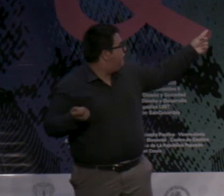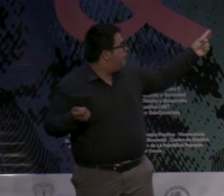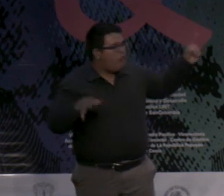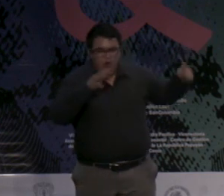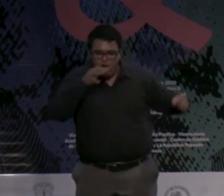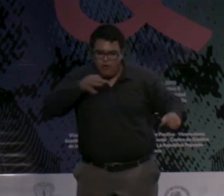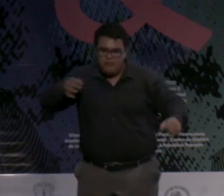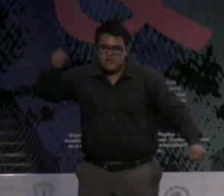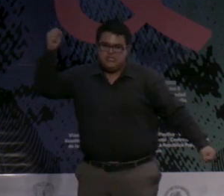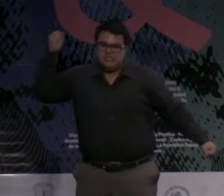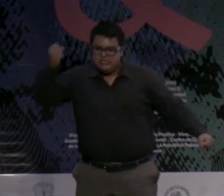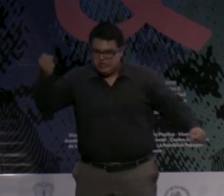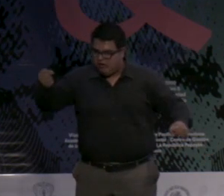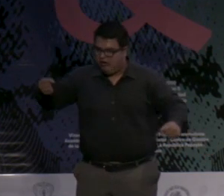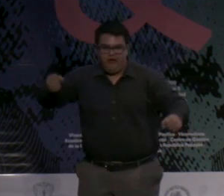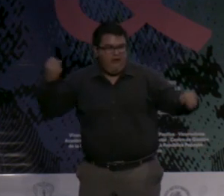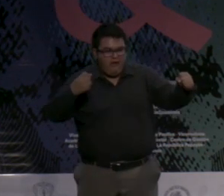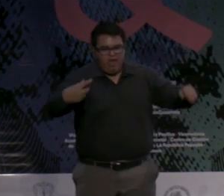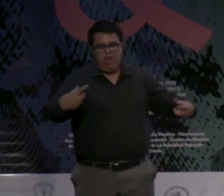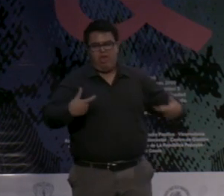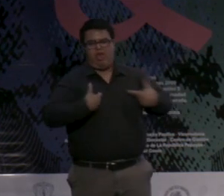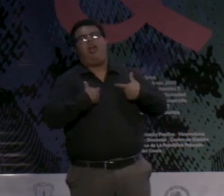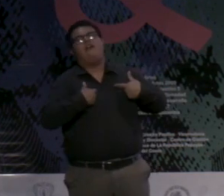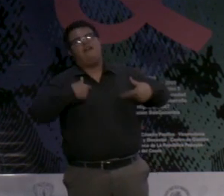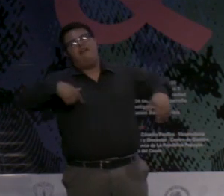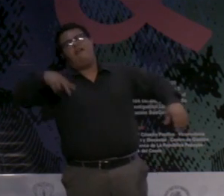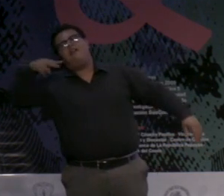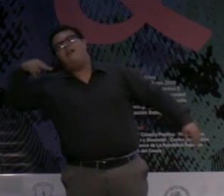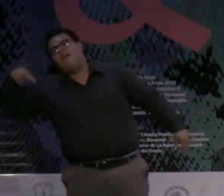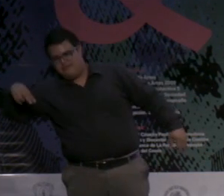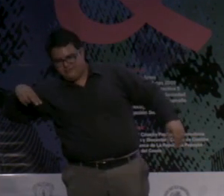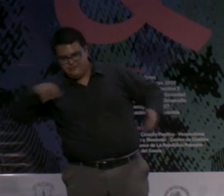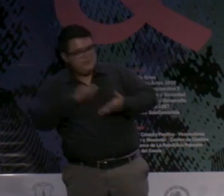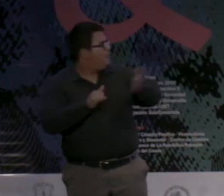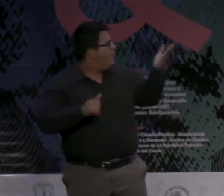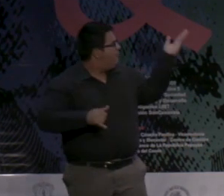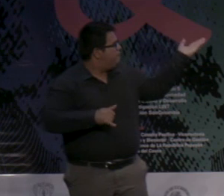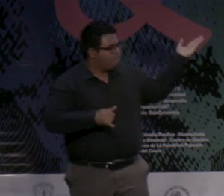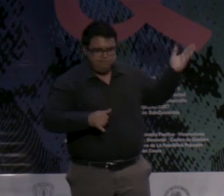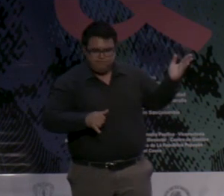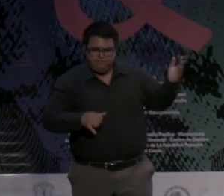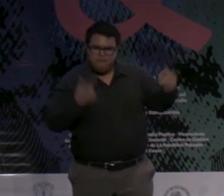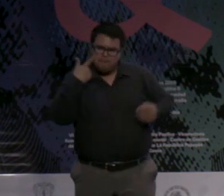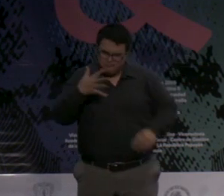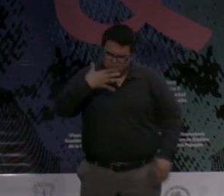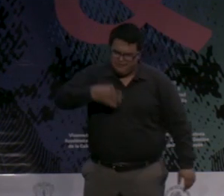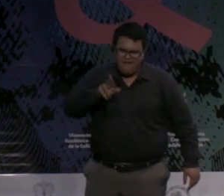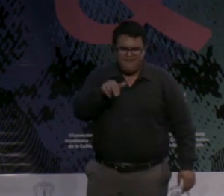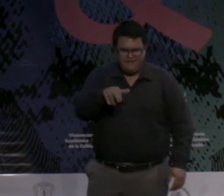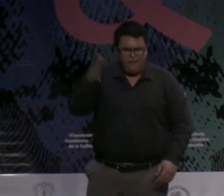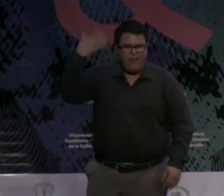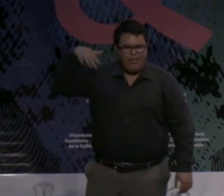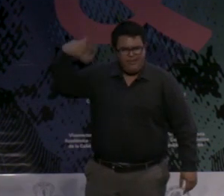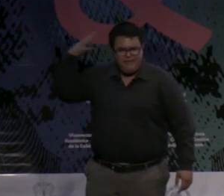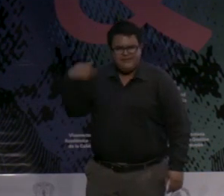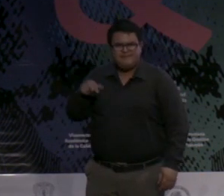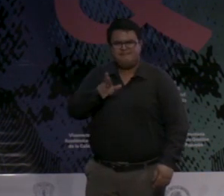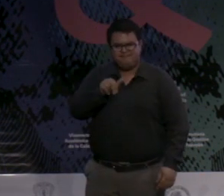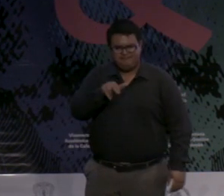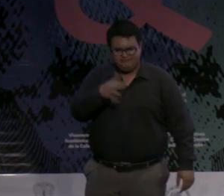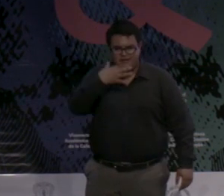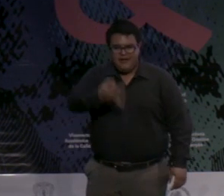en el combate resulta muerto también. Es una rara representación de la antigüedad, sobre todo porque entonces